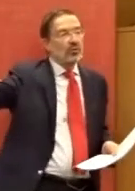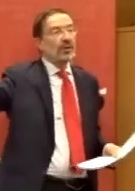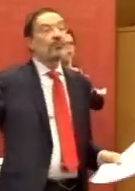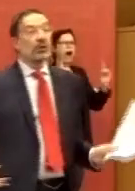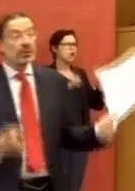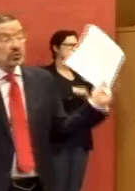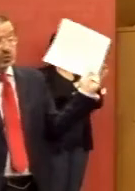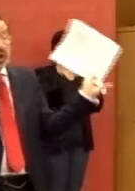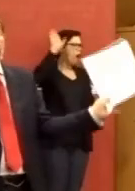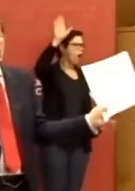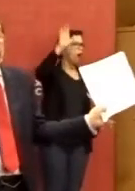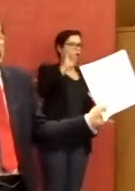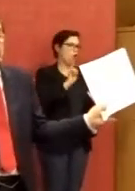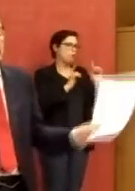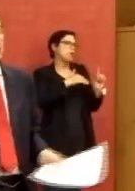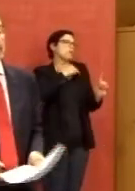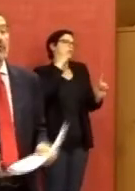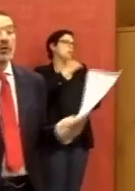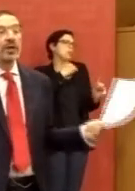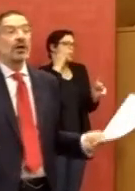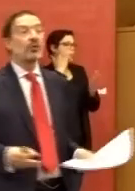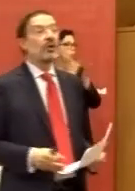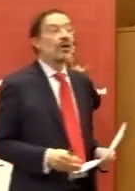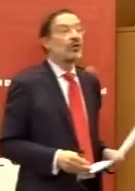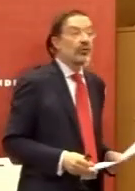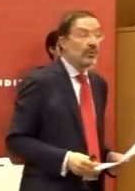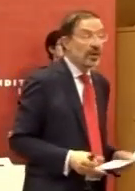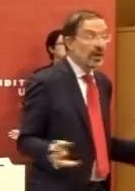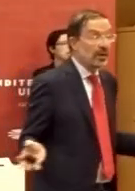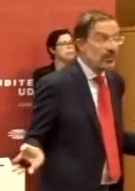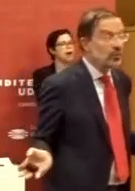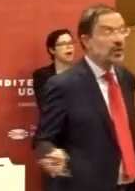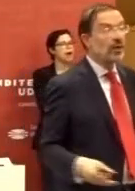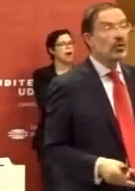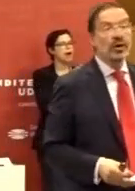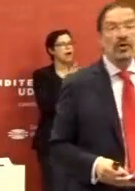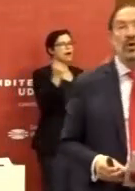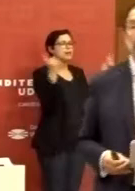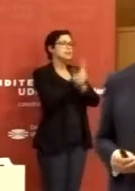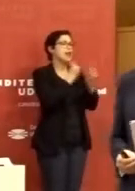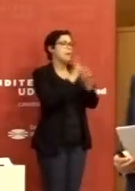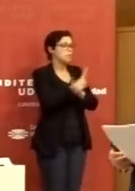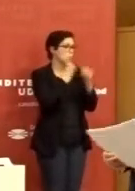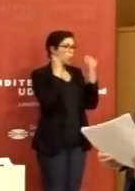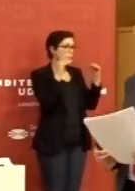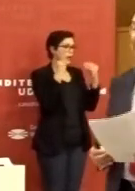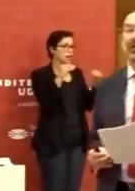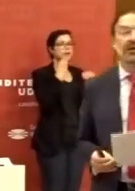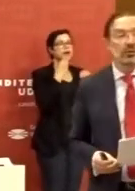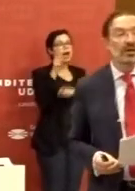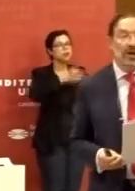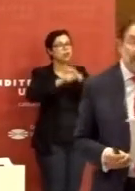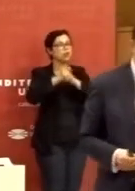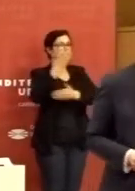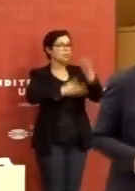año completo, como hacen, pero hicimos una acción Erasmus que fue un intercambio juvenil. Hicimos un intercambio juvenil con una asociación de personas con